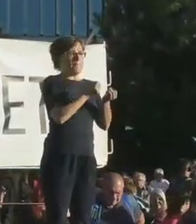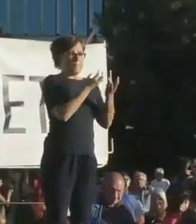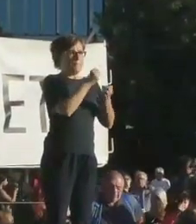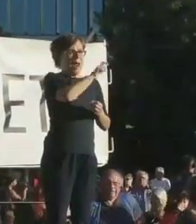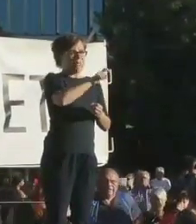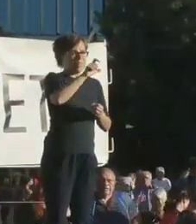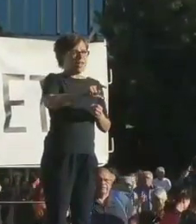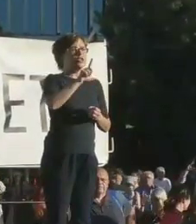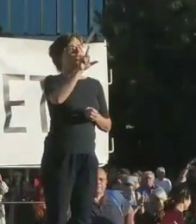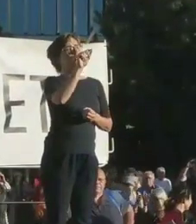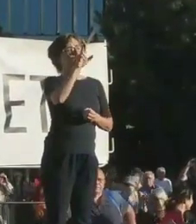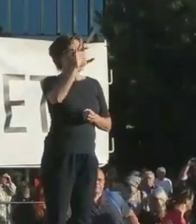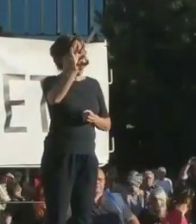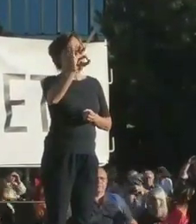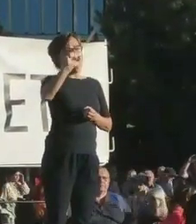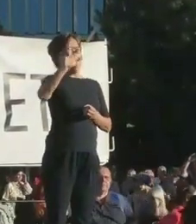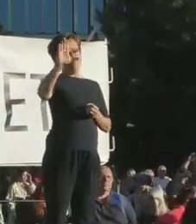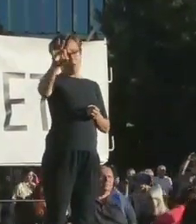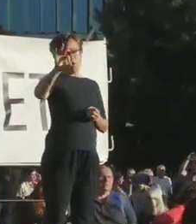Cześć.